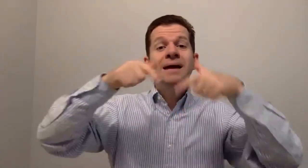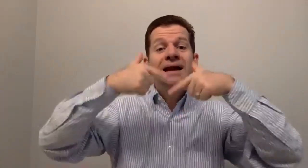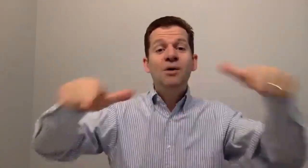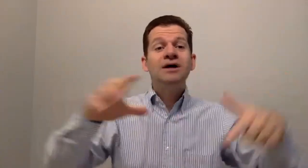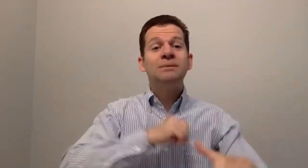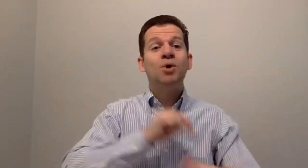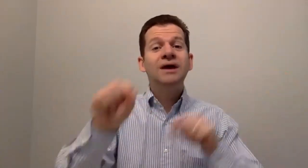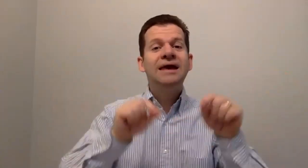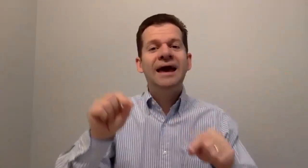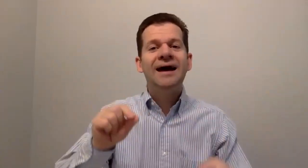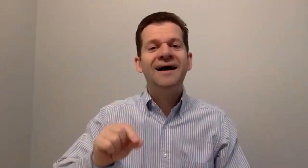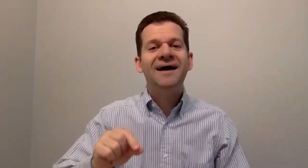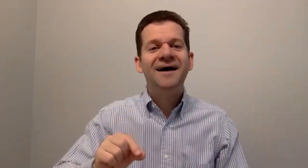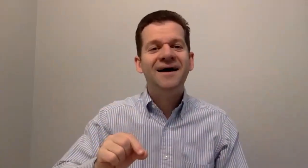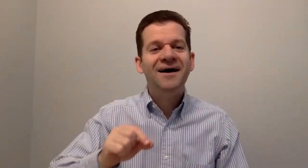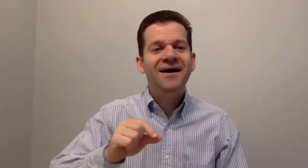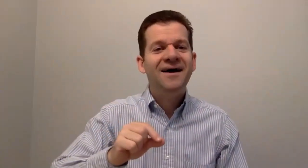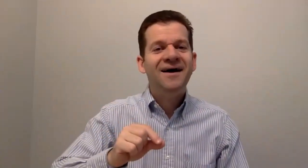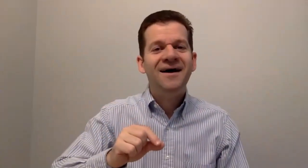Primeira linguagem, amor, o que que é?